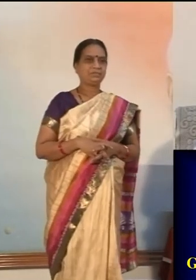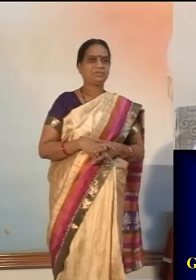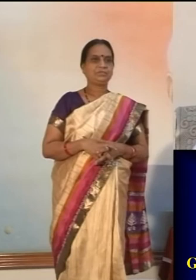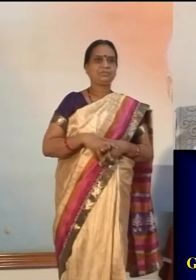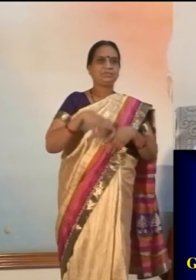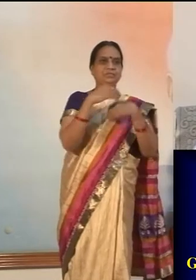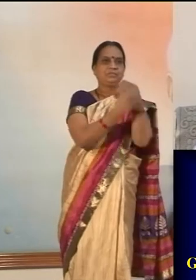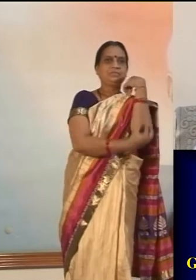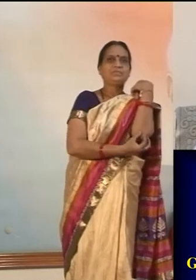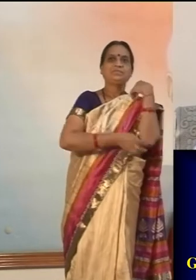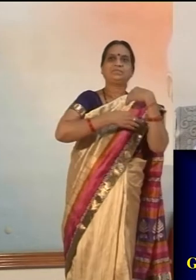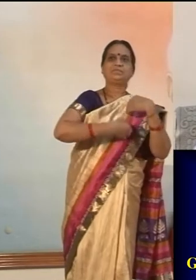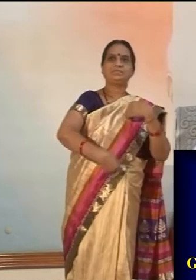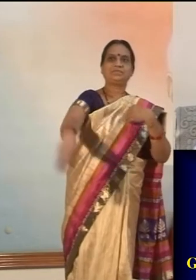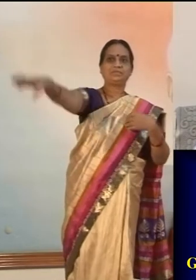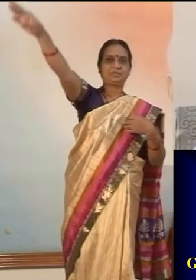गांव वाले भी चले गए।